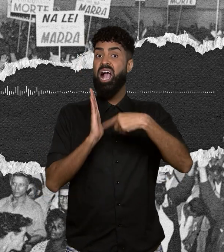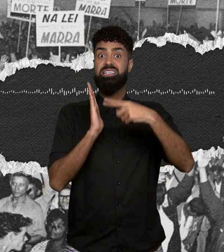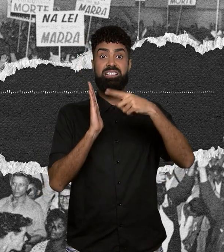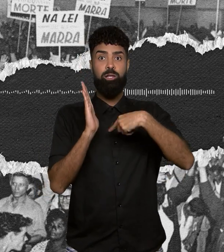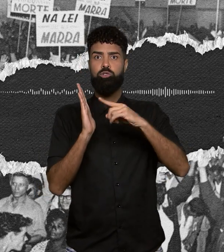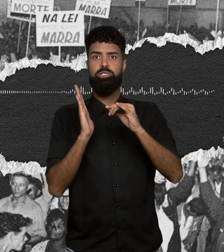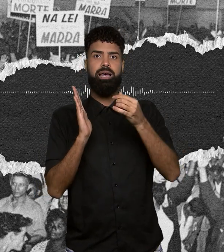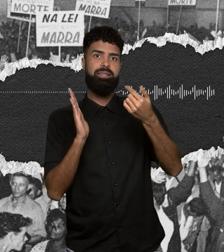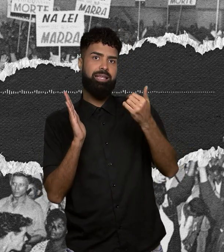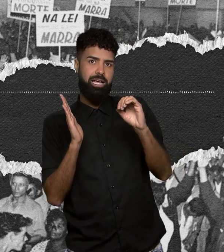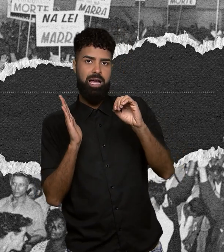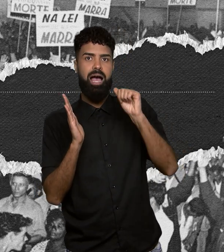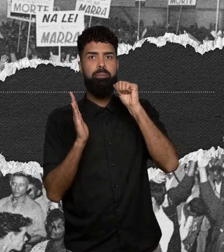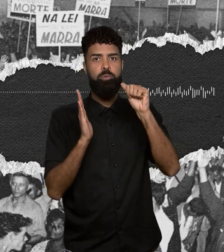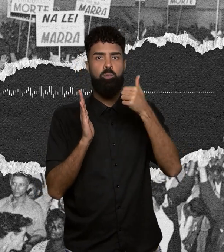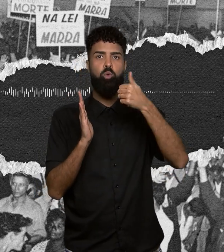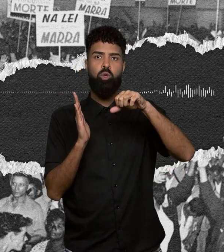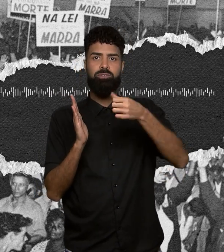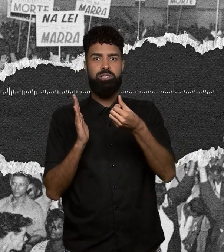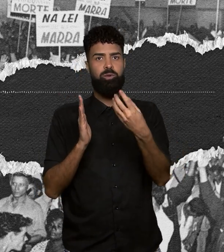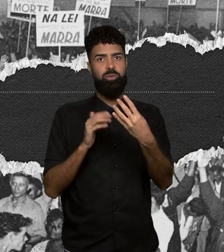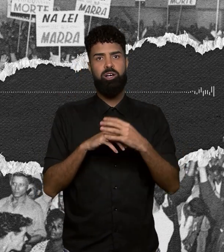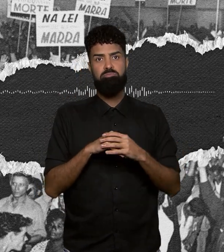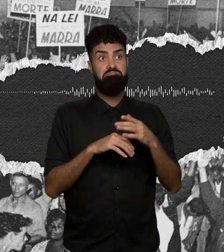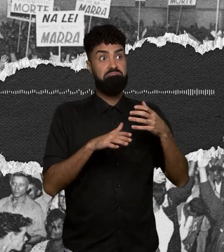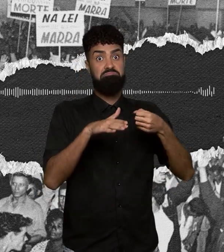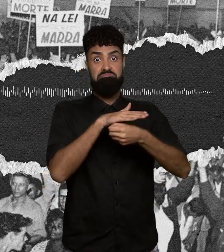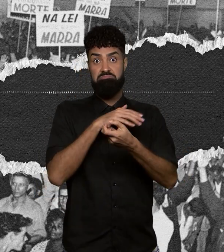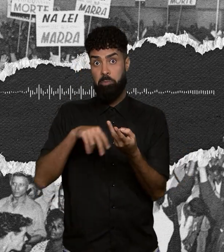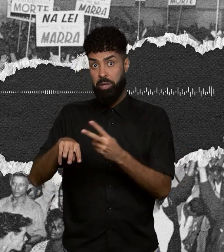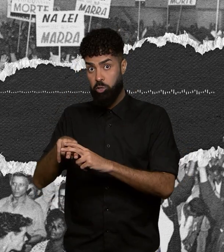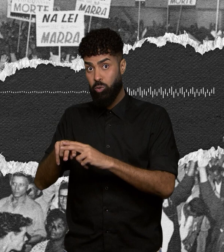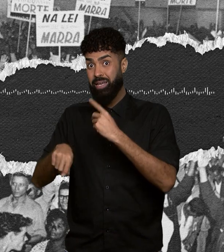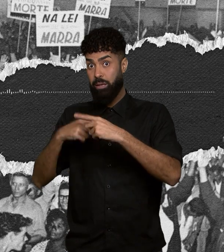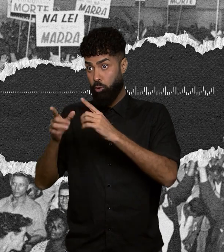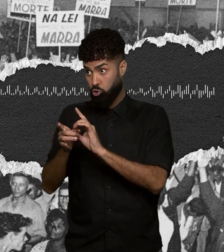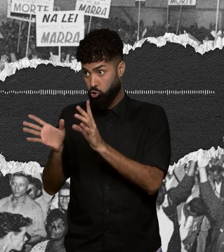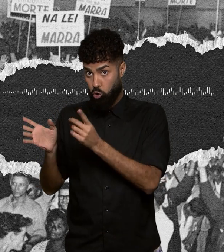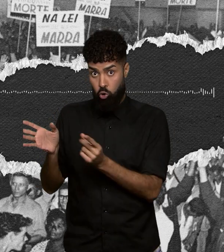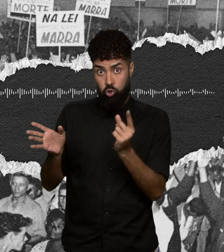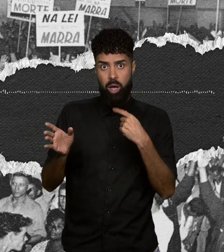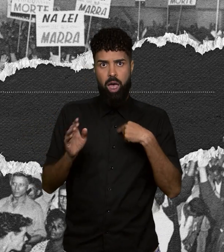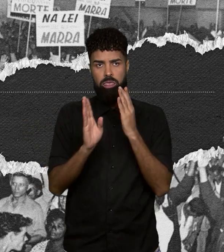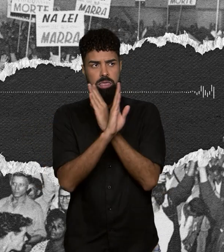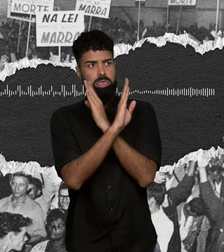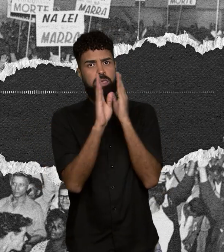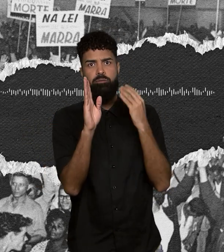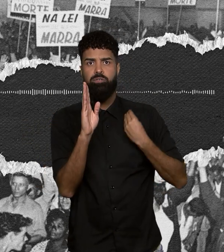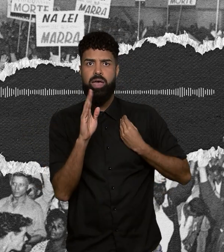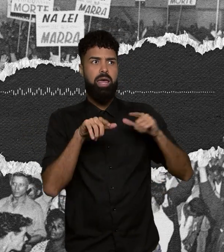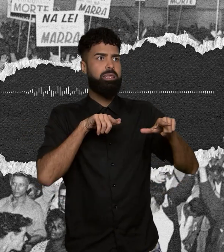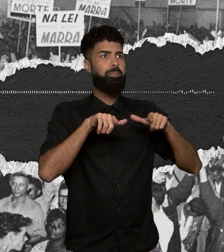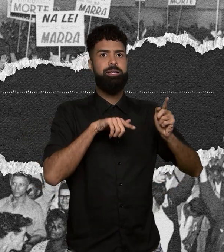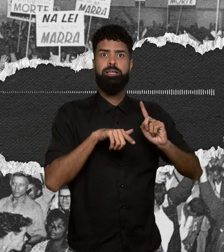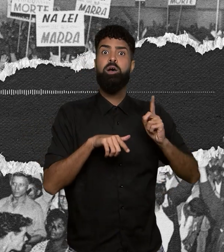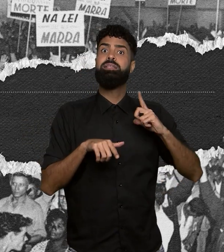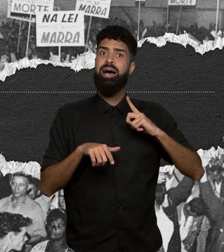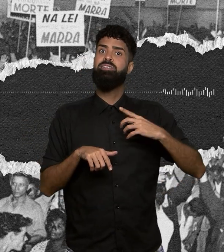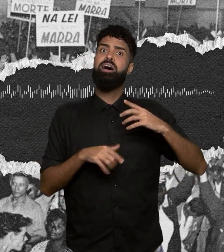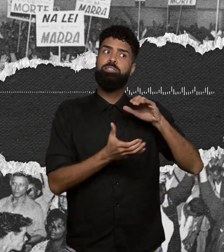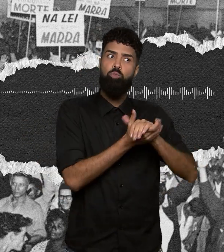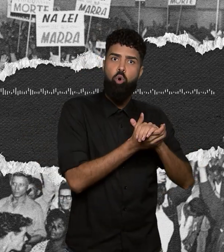dia 10 de Abril de 64 Ele foi preso e depois de solto passou a viver na clandestinidade com a esposa e cinco